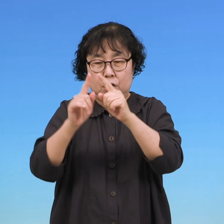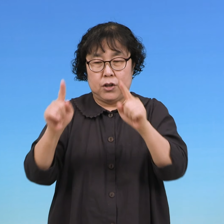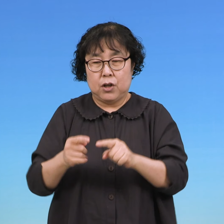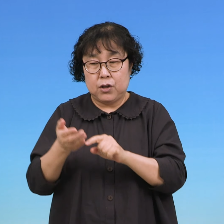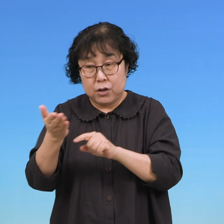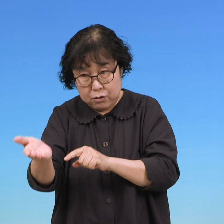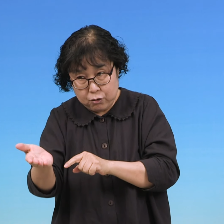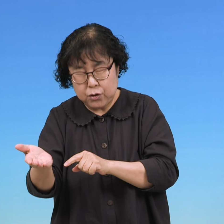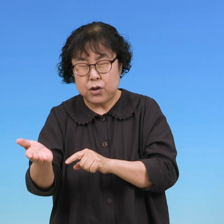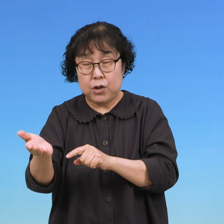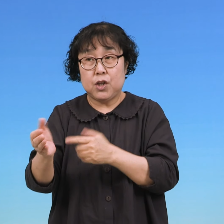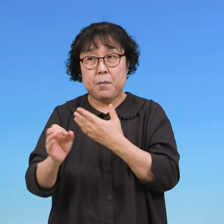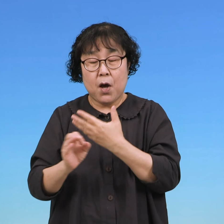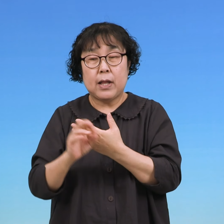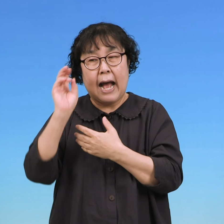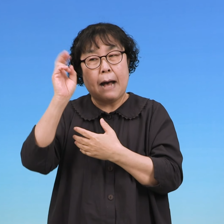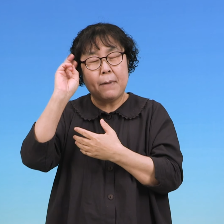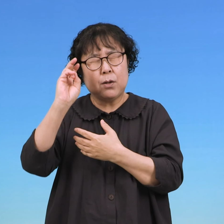저게 목사야 저게?